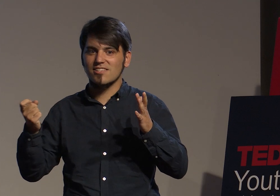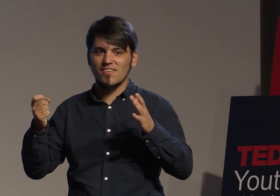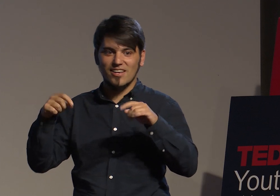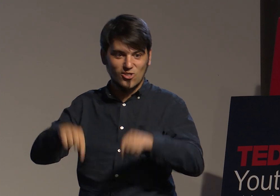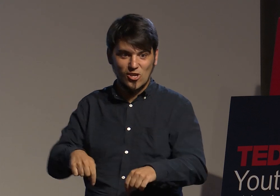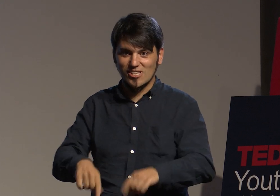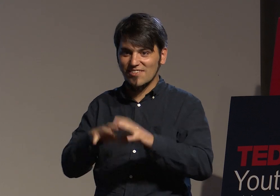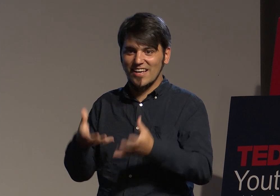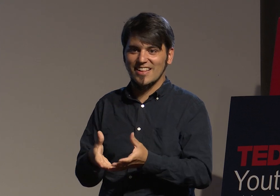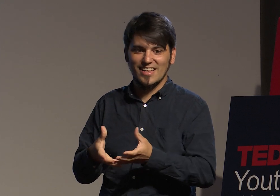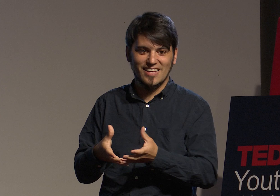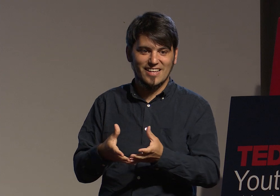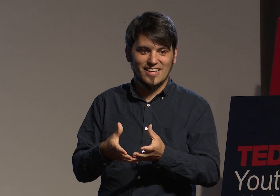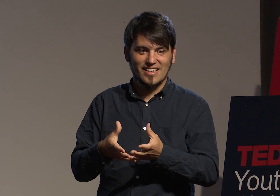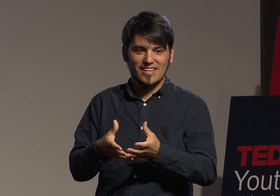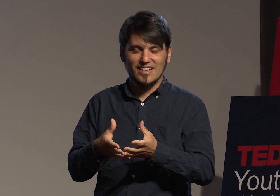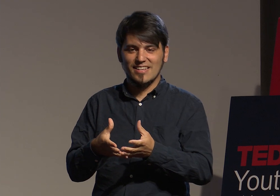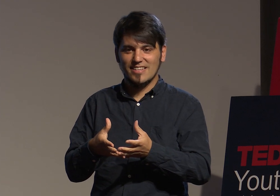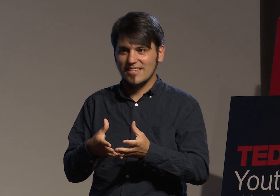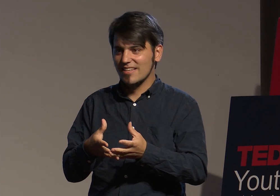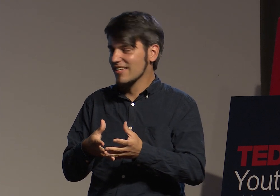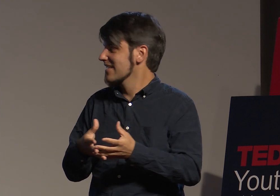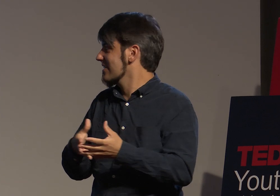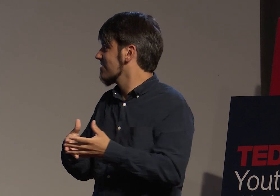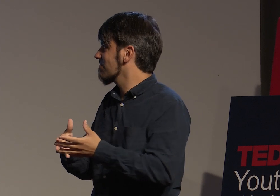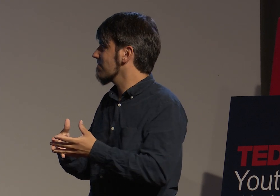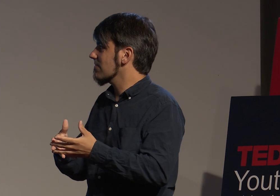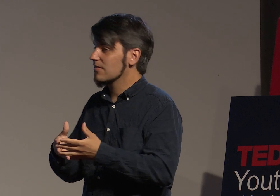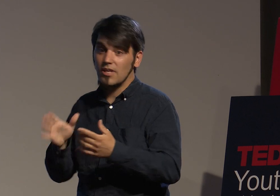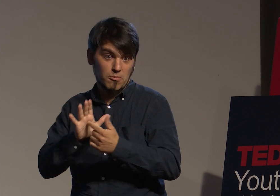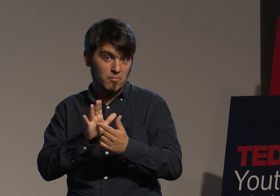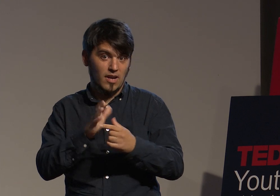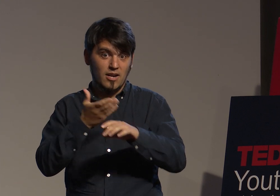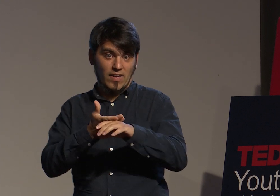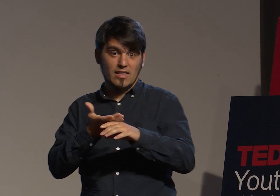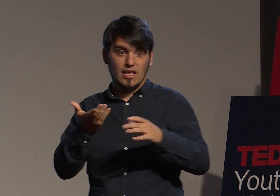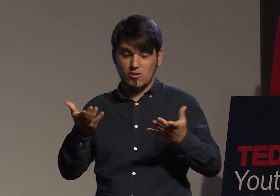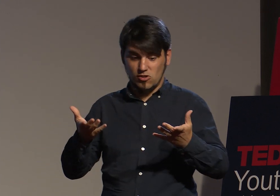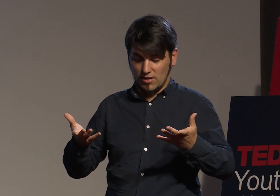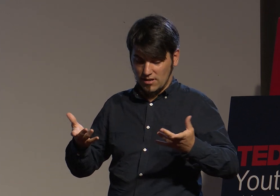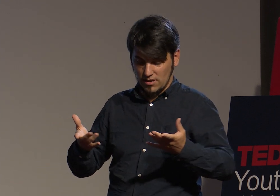И затова срещам много предизвикателства на тази планета Земя. Например,